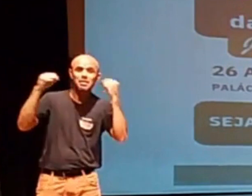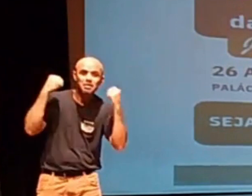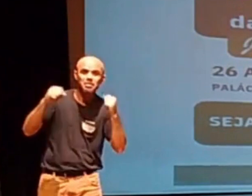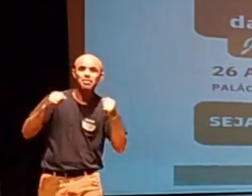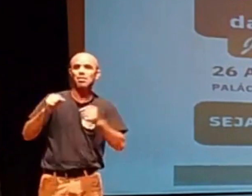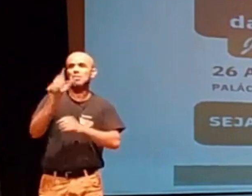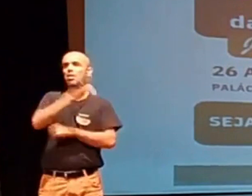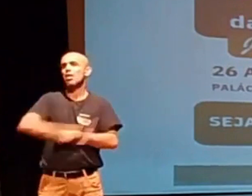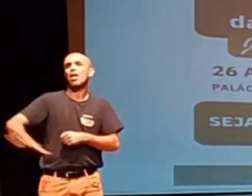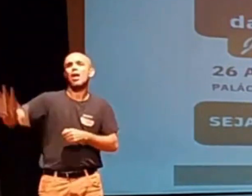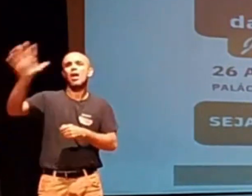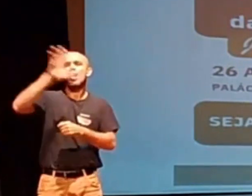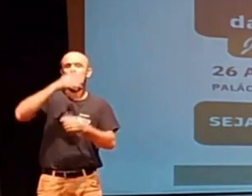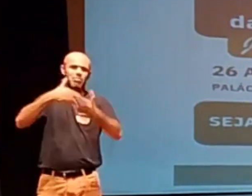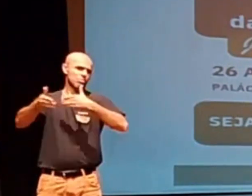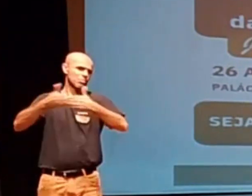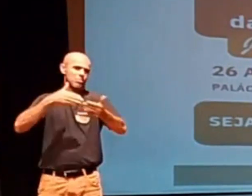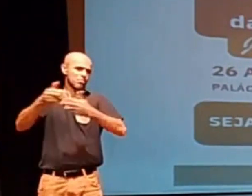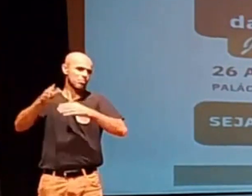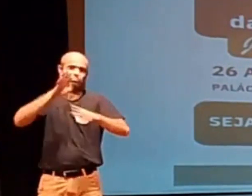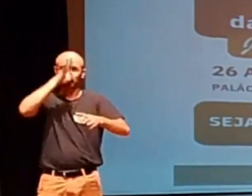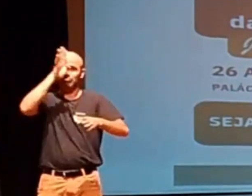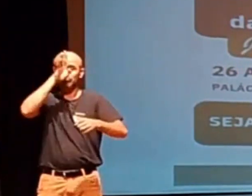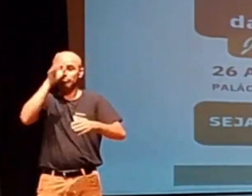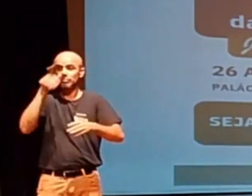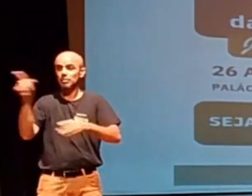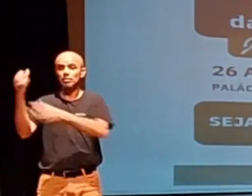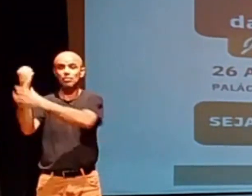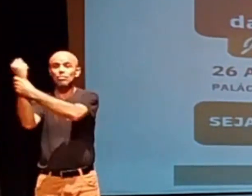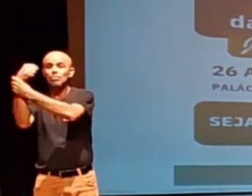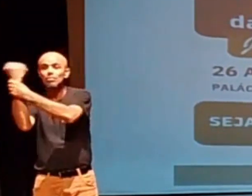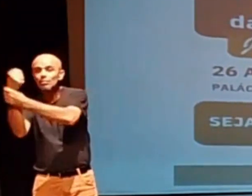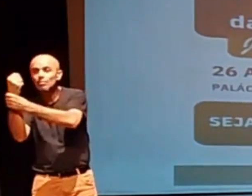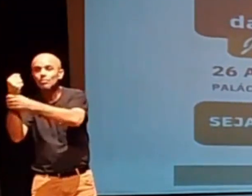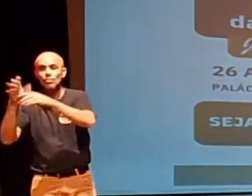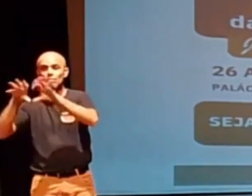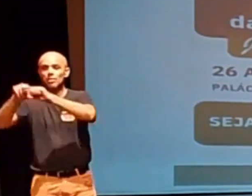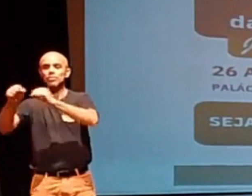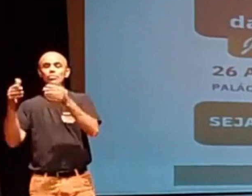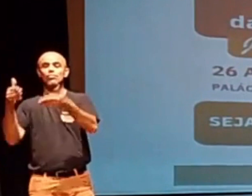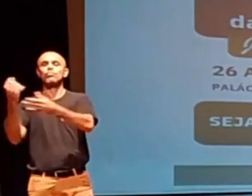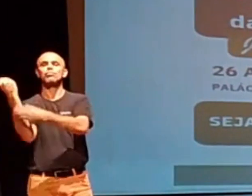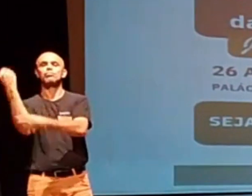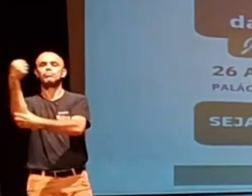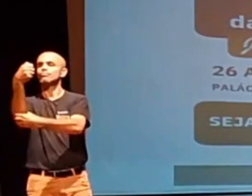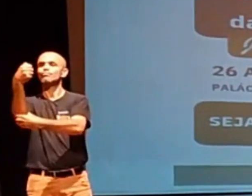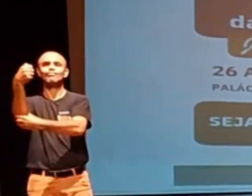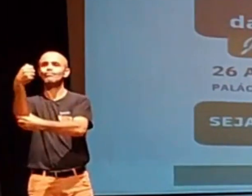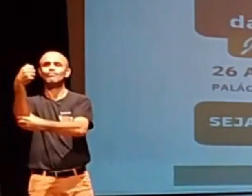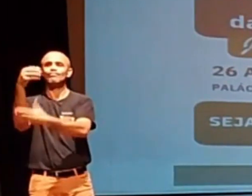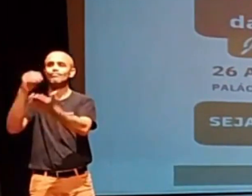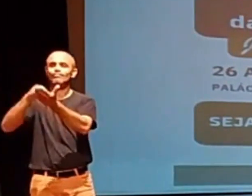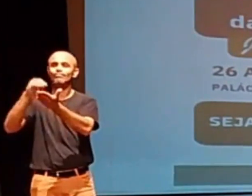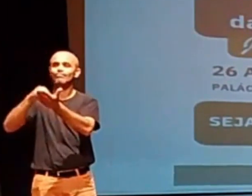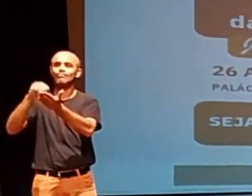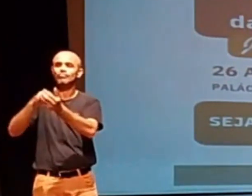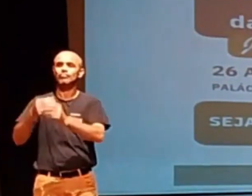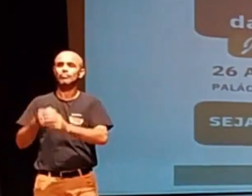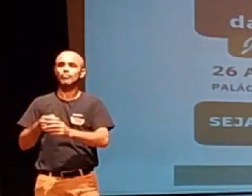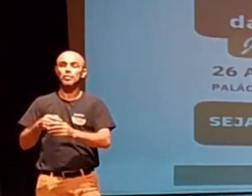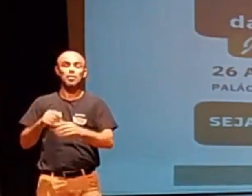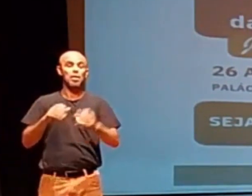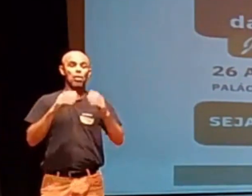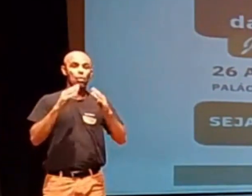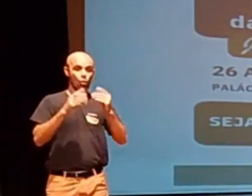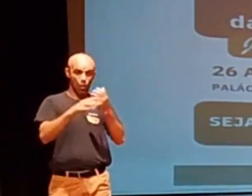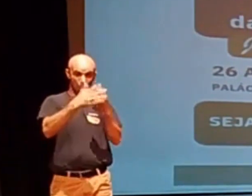globais, achando que vai resolver, porque a pessoa não tem formação naquilo. E até para o próprio paciente aprender a fazer aquilo